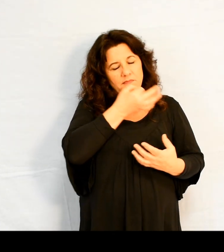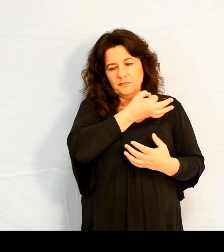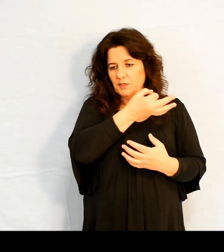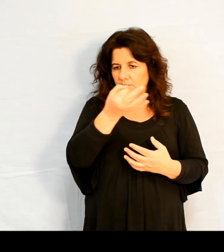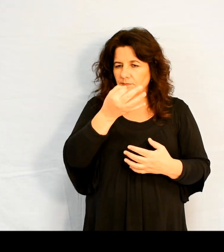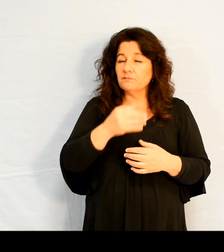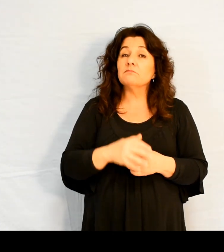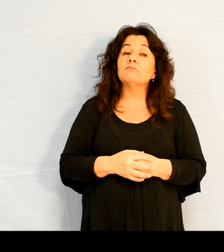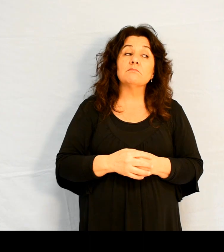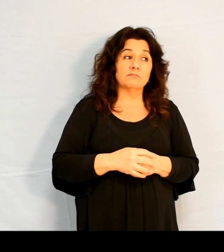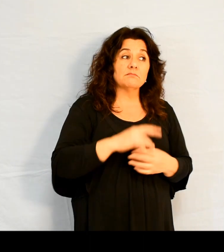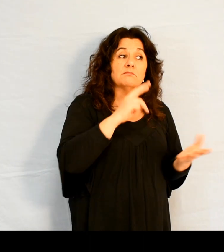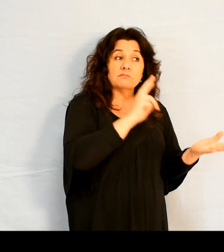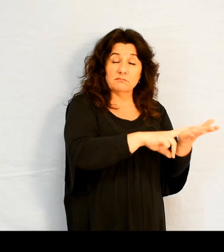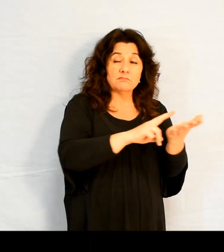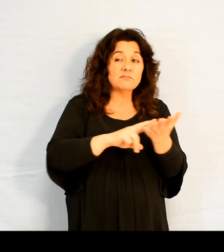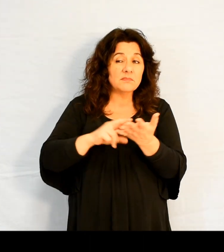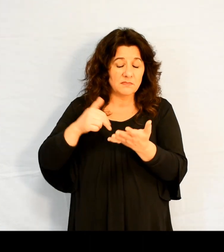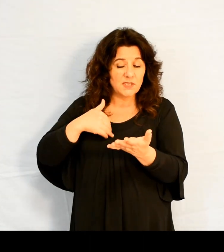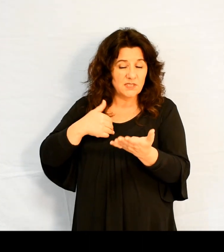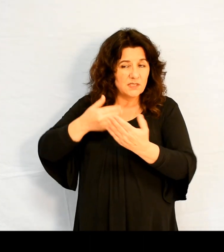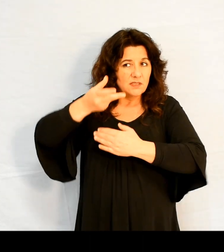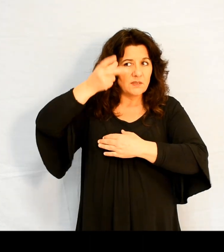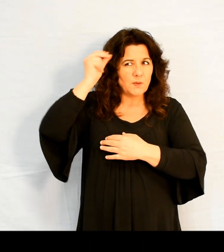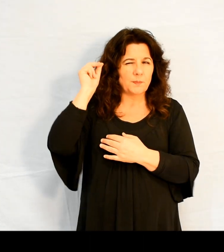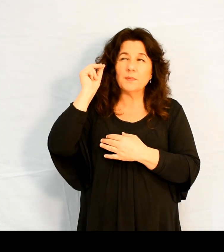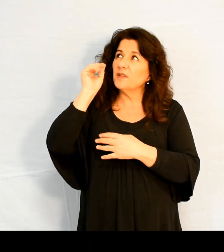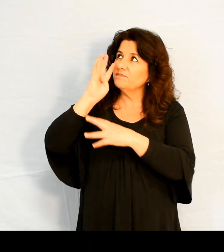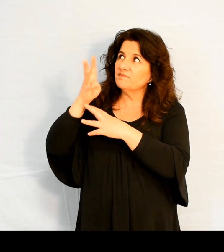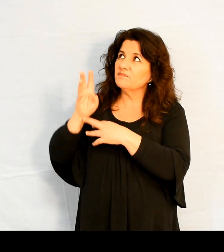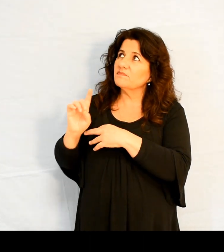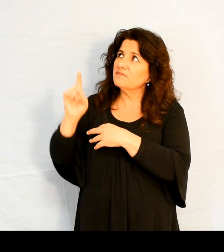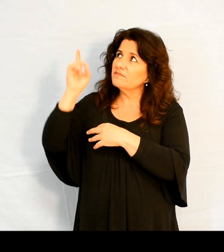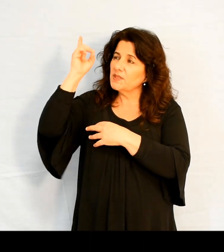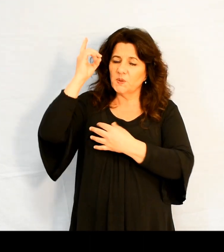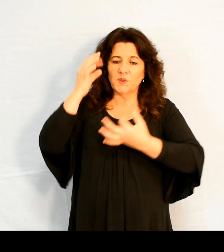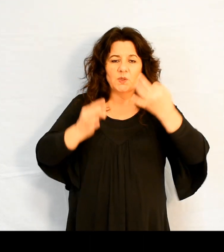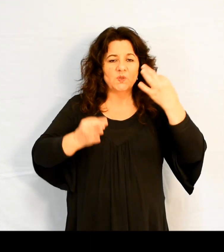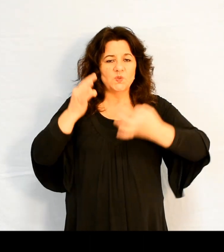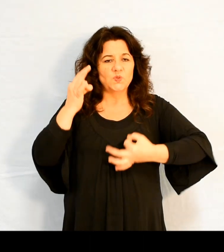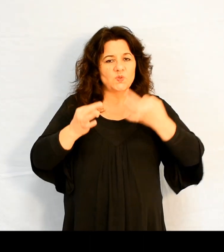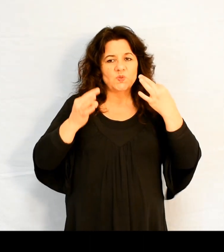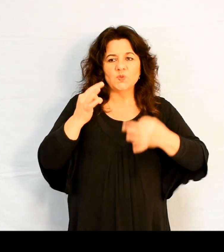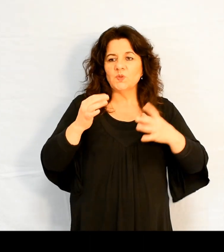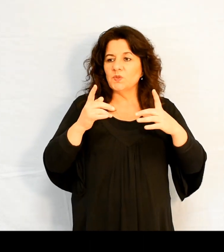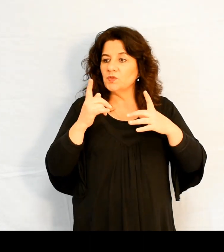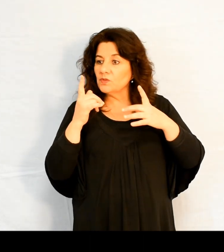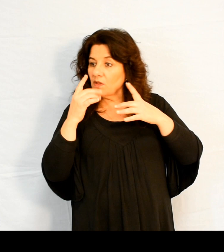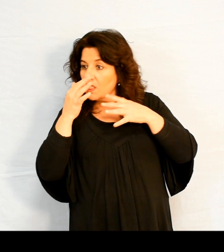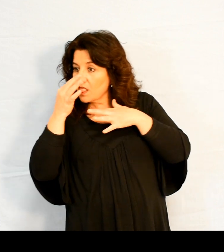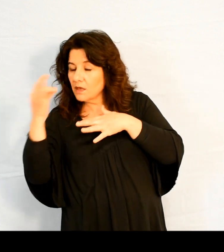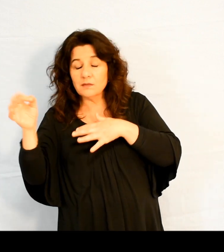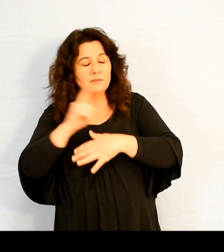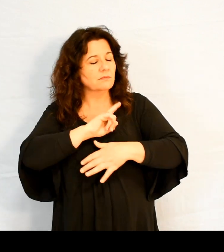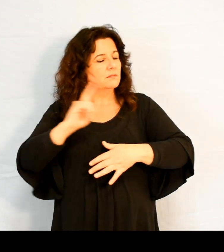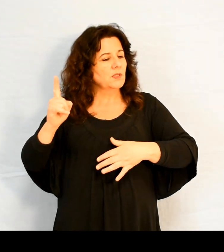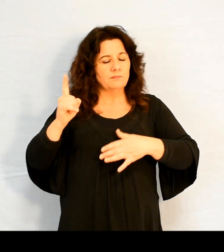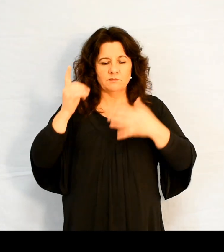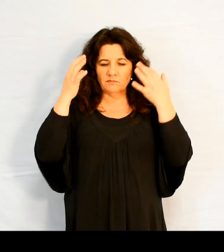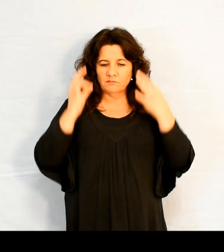« En vérité, je le comprends, Dieu est impartial. Il accueille, quelle que soit la nation, celui